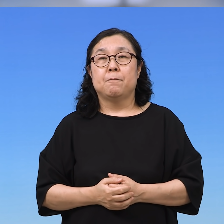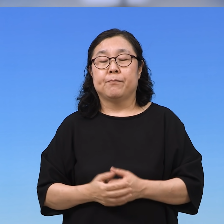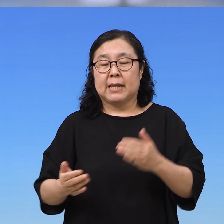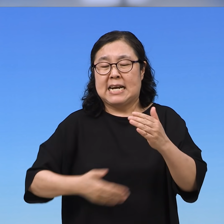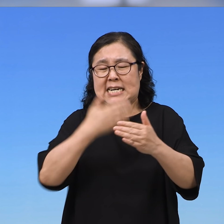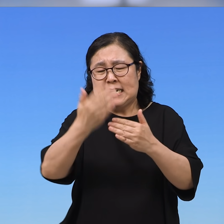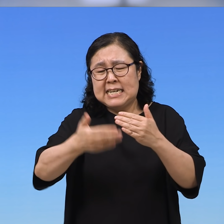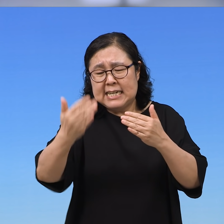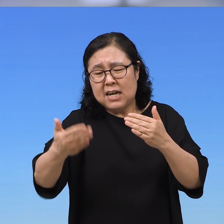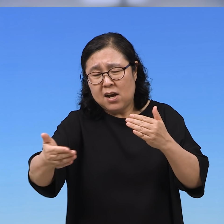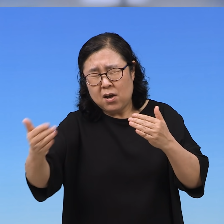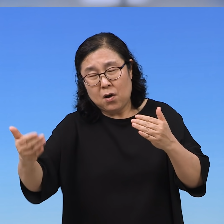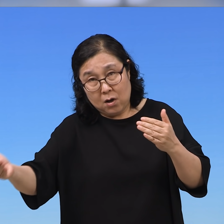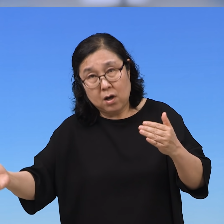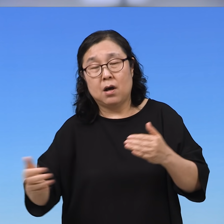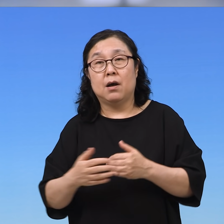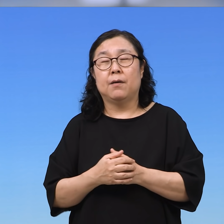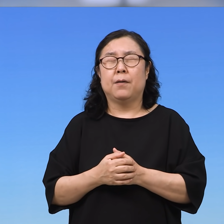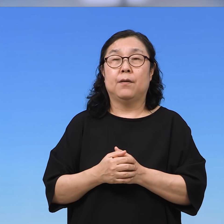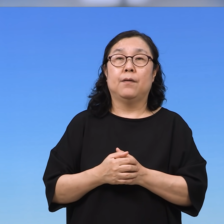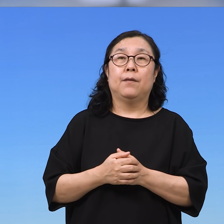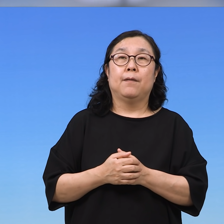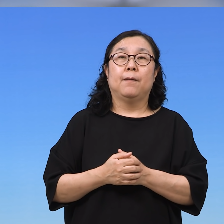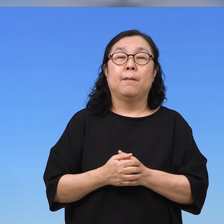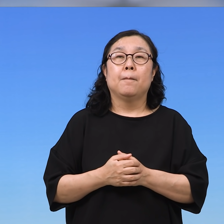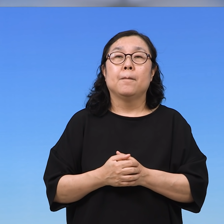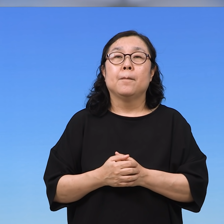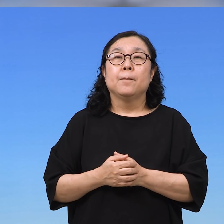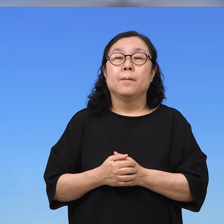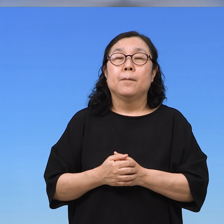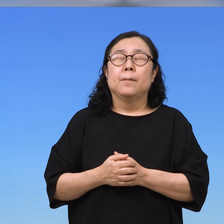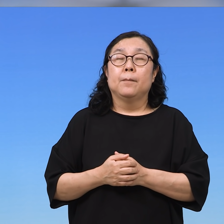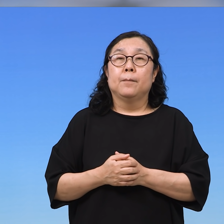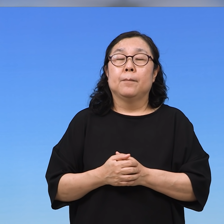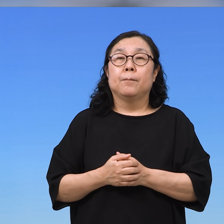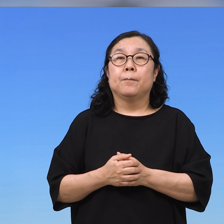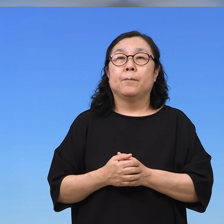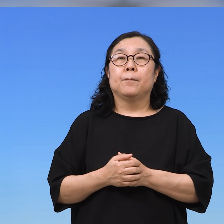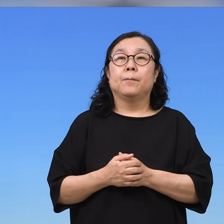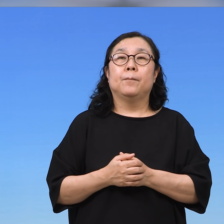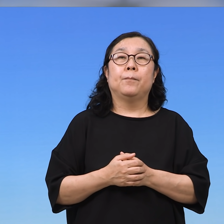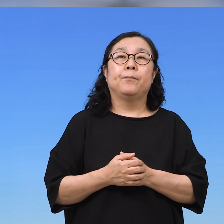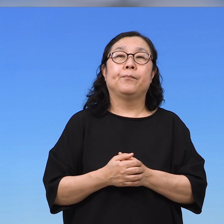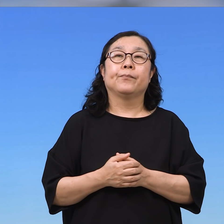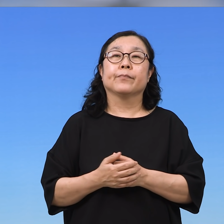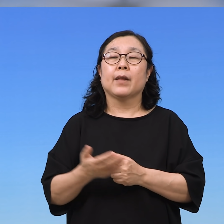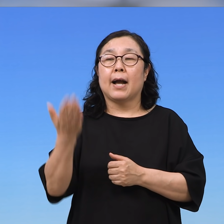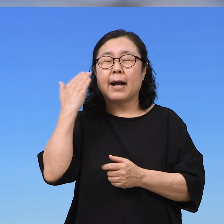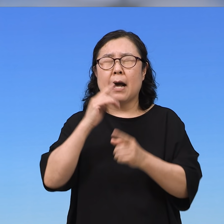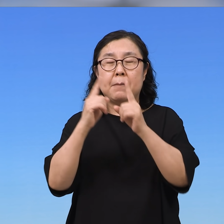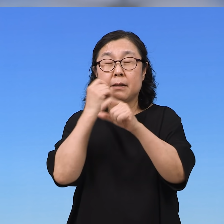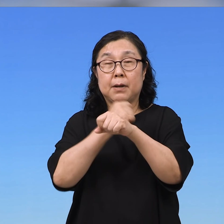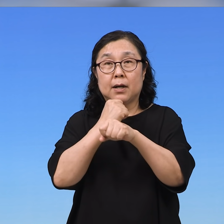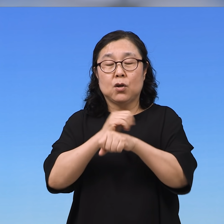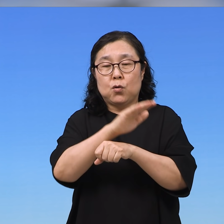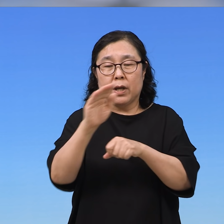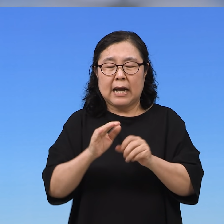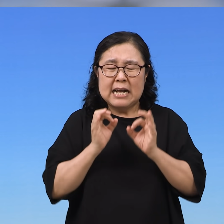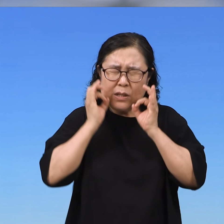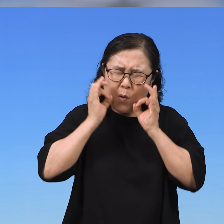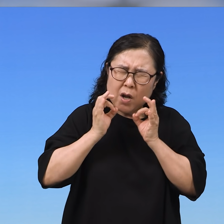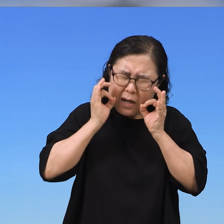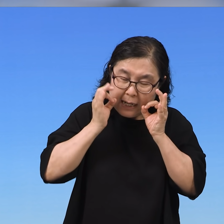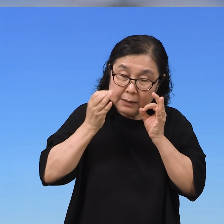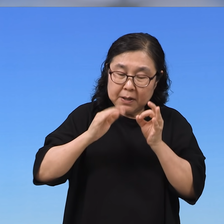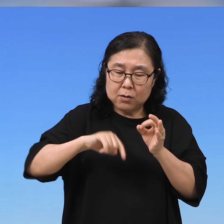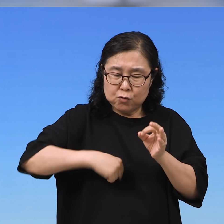여러분, 흘려보내야 돼요. 계속 흘려보내야 되는데요, 근데 여러분, 아까도 말씀드렸잖아요. 우리가 하나님 앞에서 아무리 애를